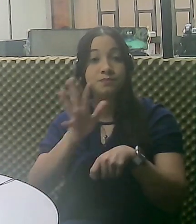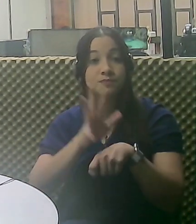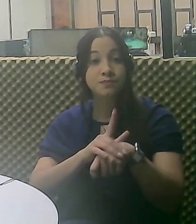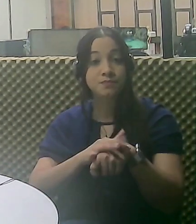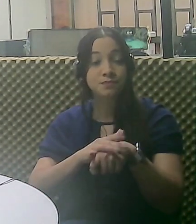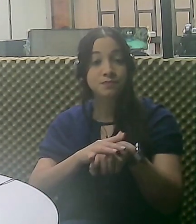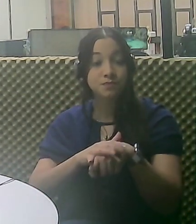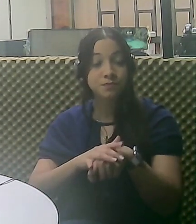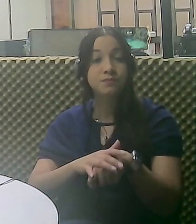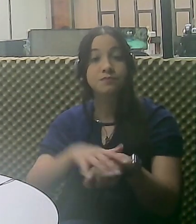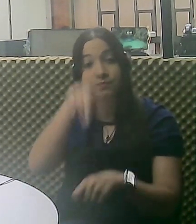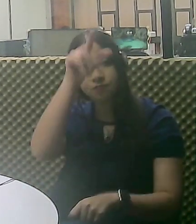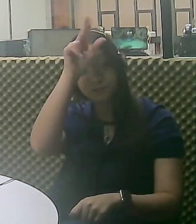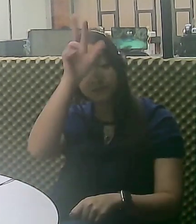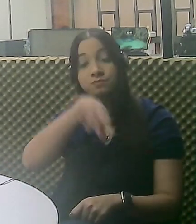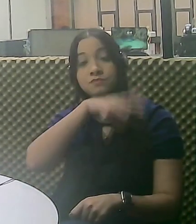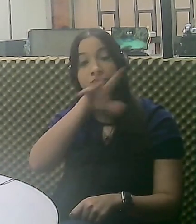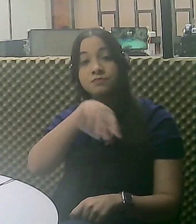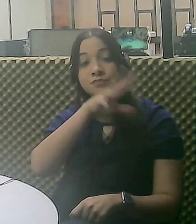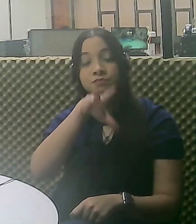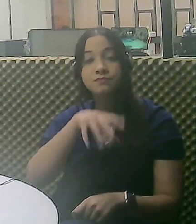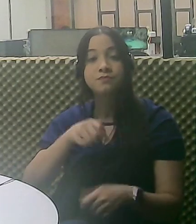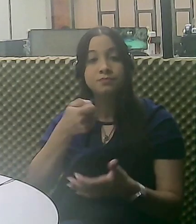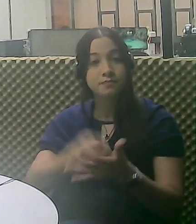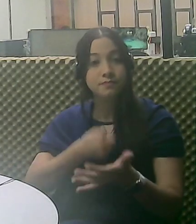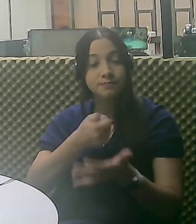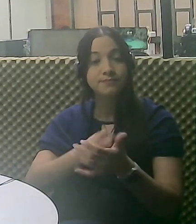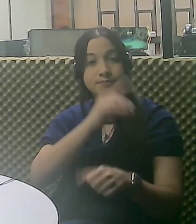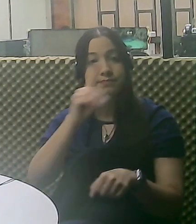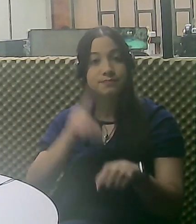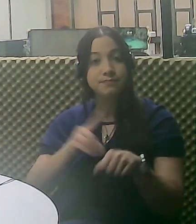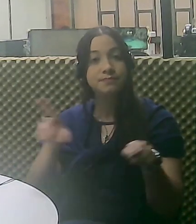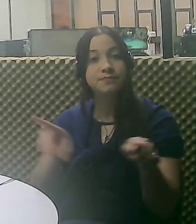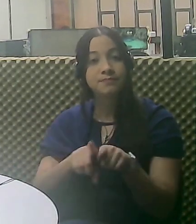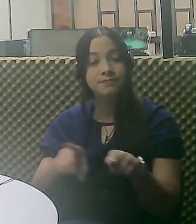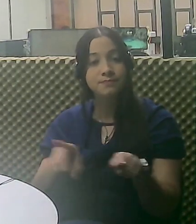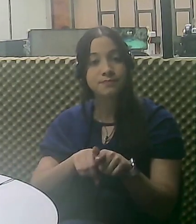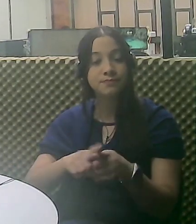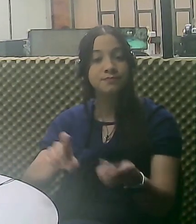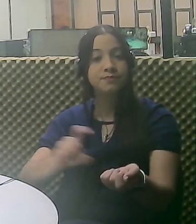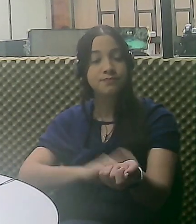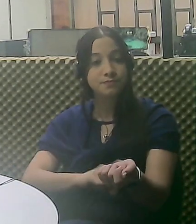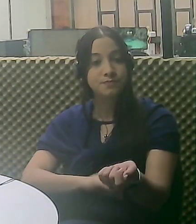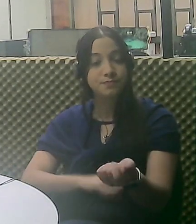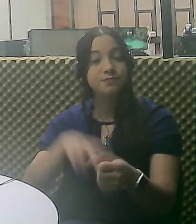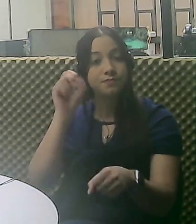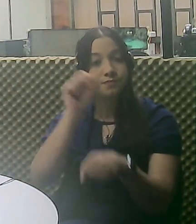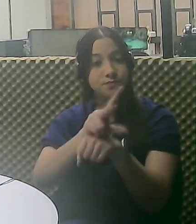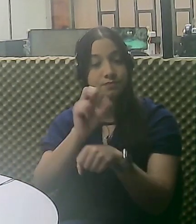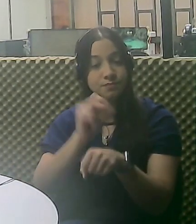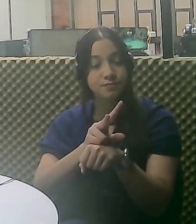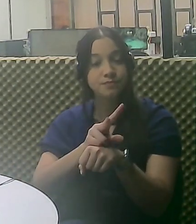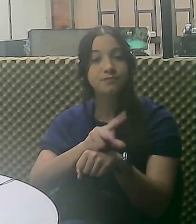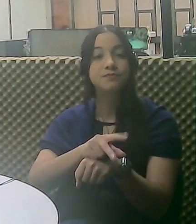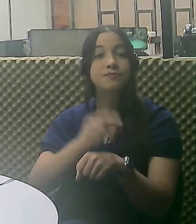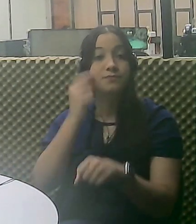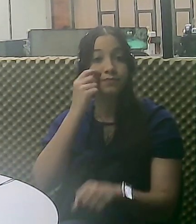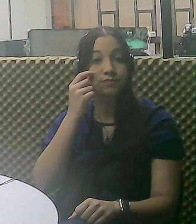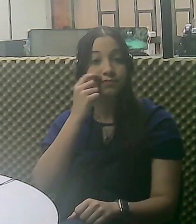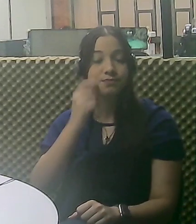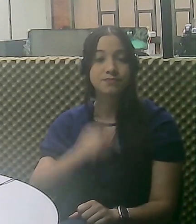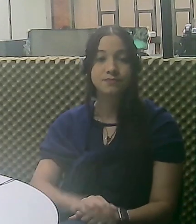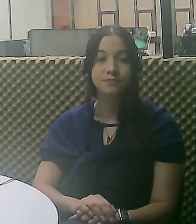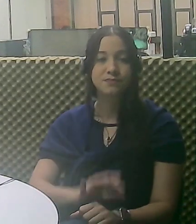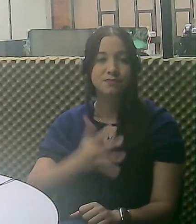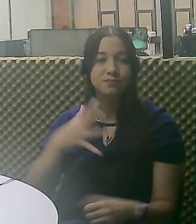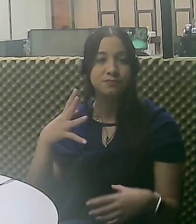doenças causadas por insetos e animais. Além da batalha contra o Aedes, tem também o programa de controle de animais peçonhentos, raiva e roedores.